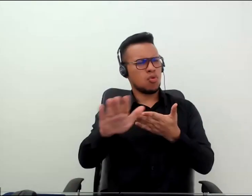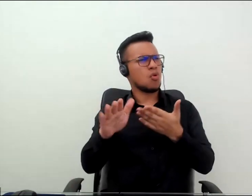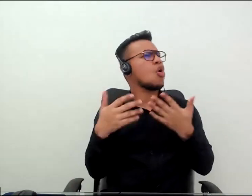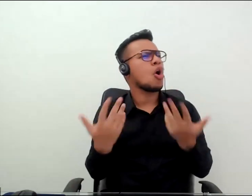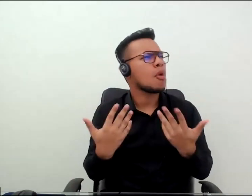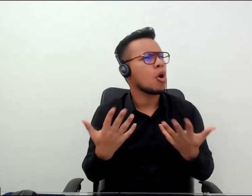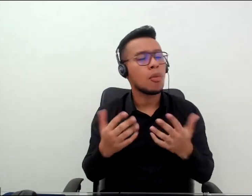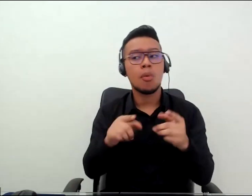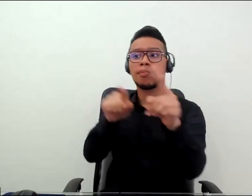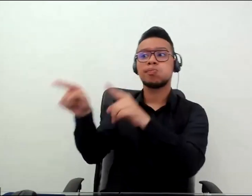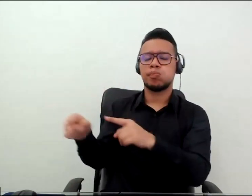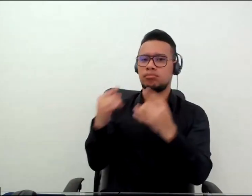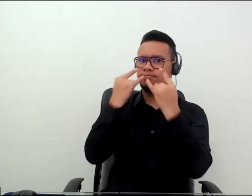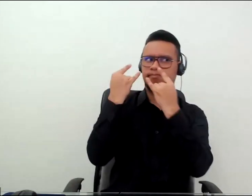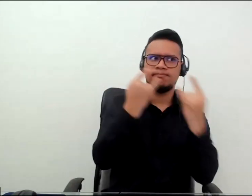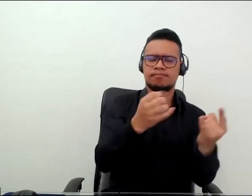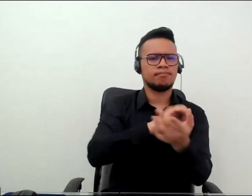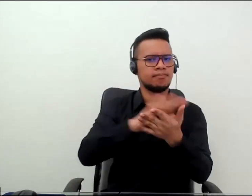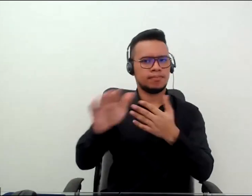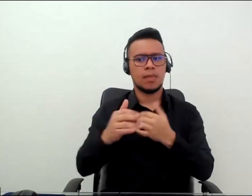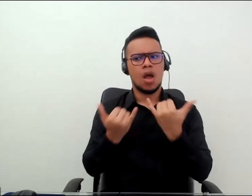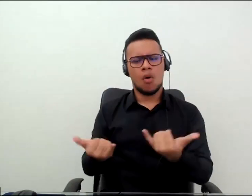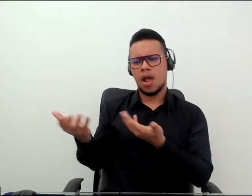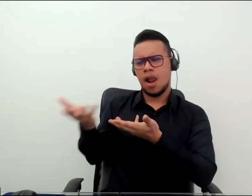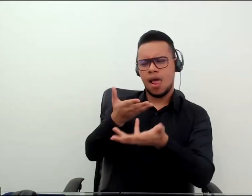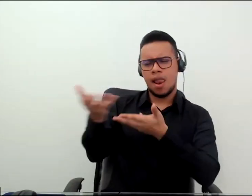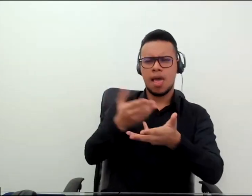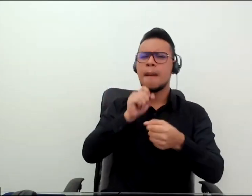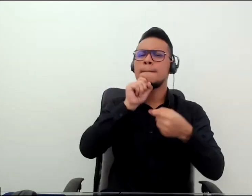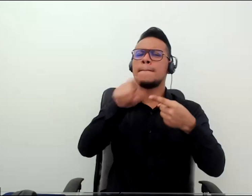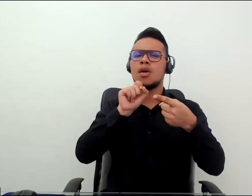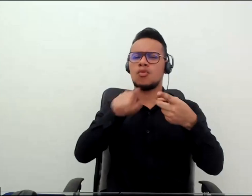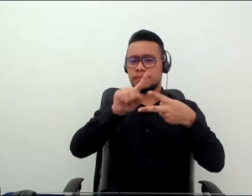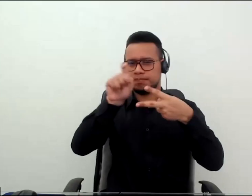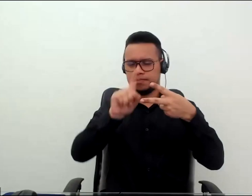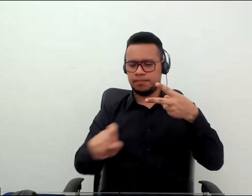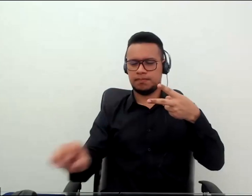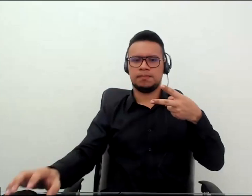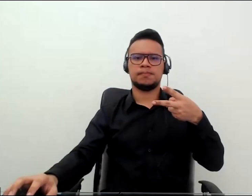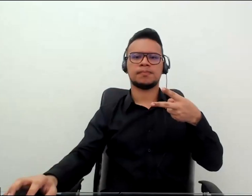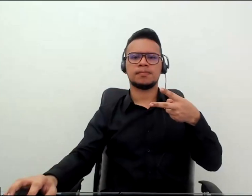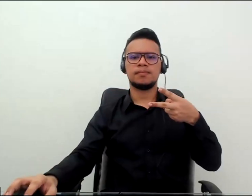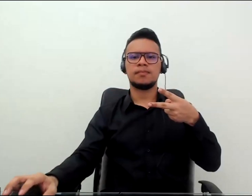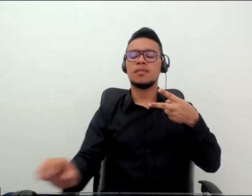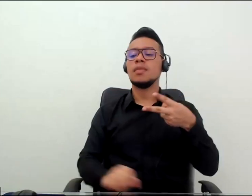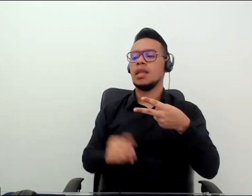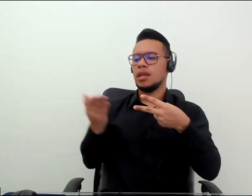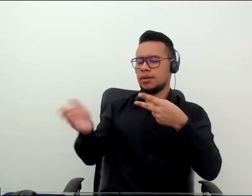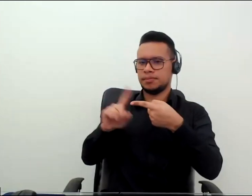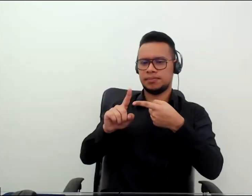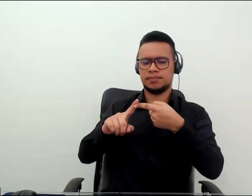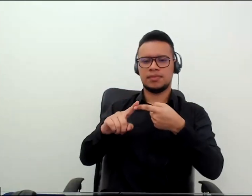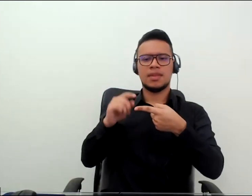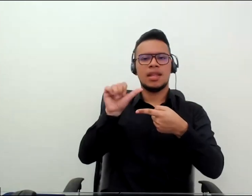del conversatorio hacer dos preguntas primero querida lideresa de la política